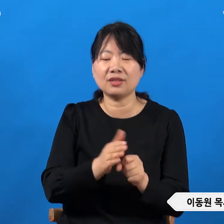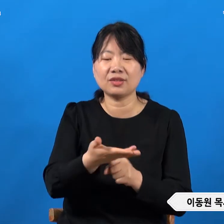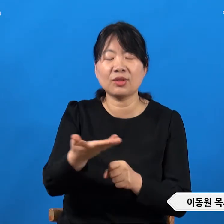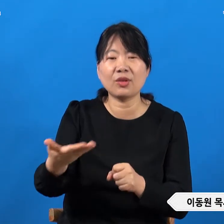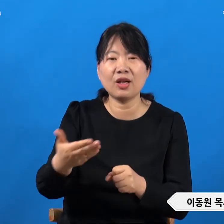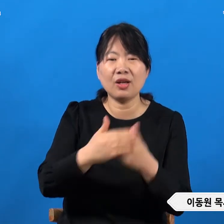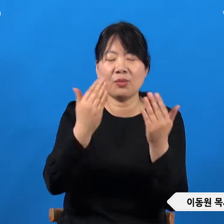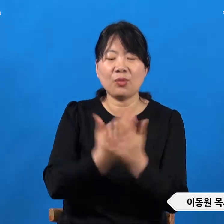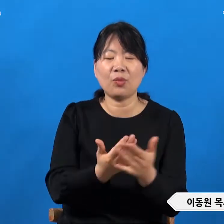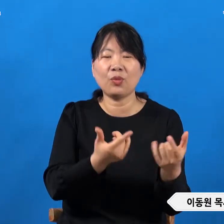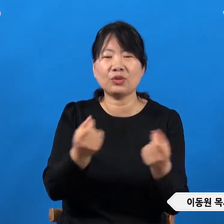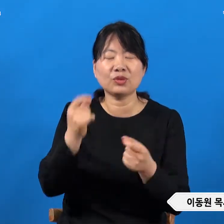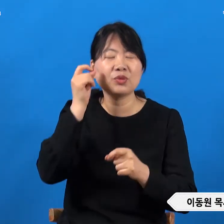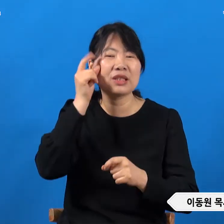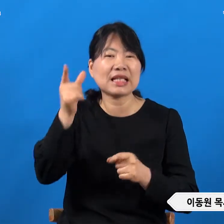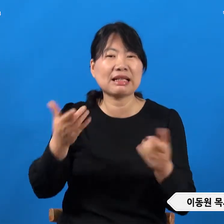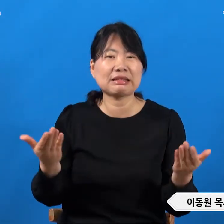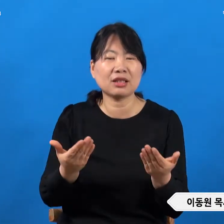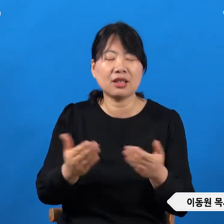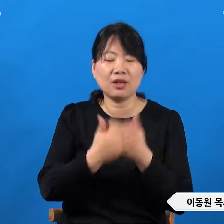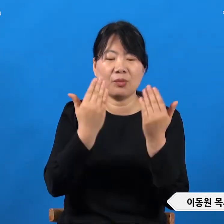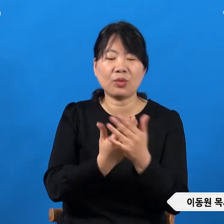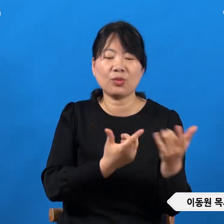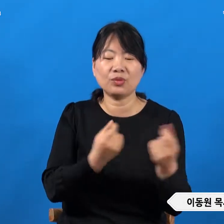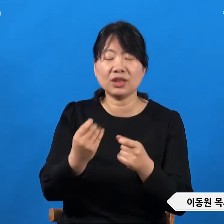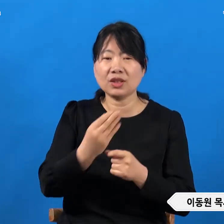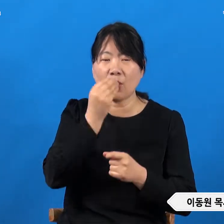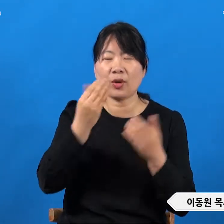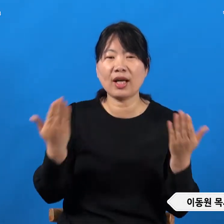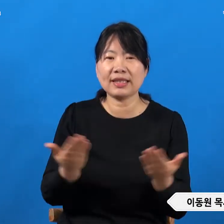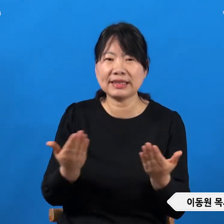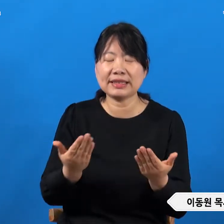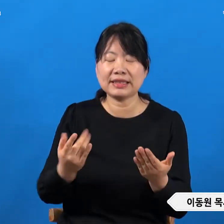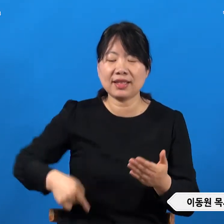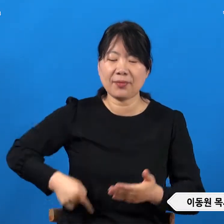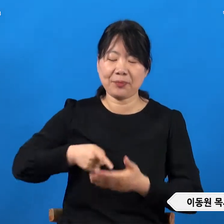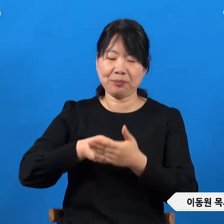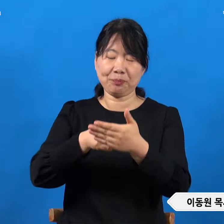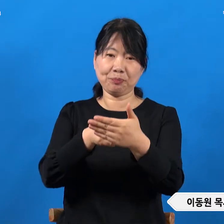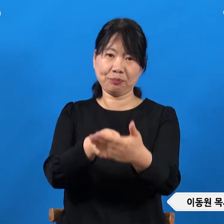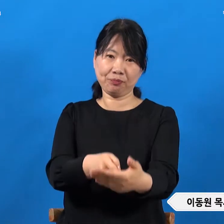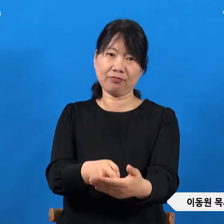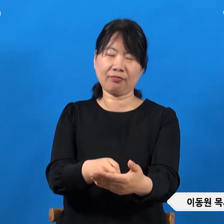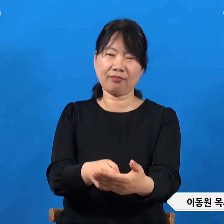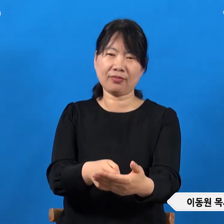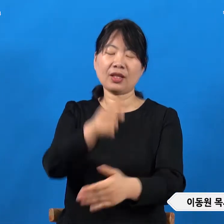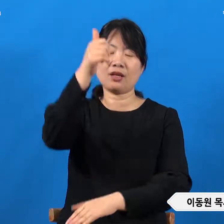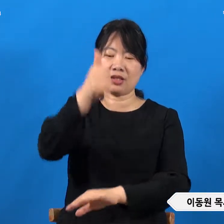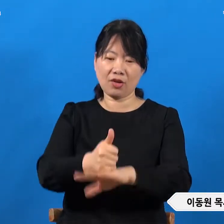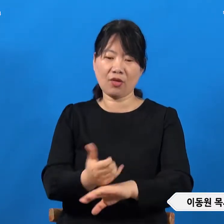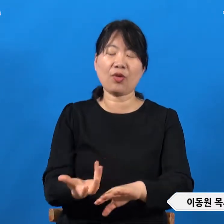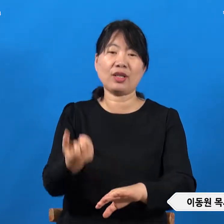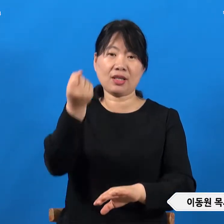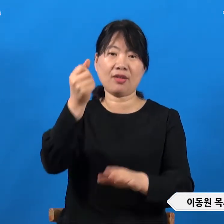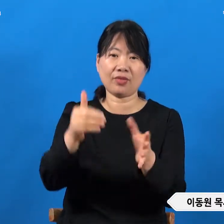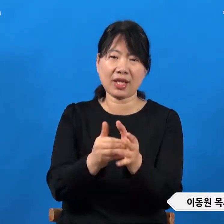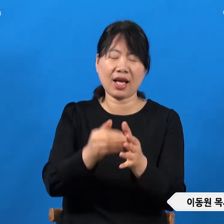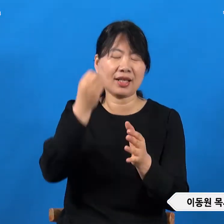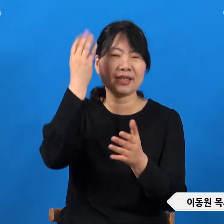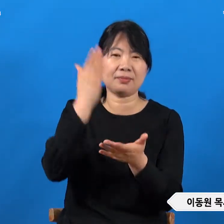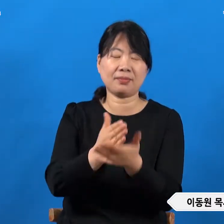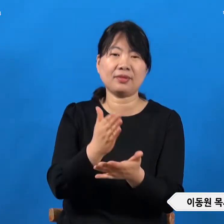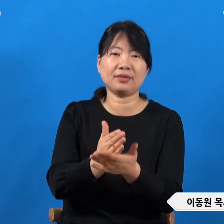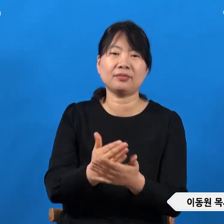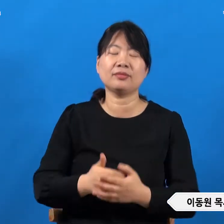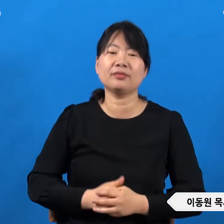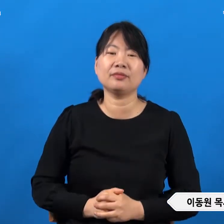여러분, 모든 위대한 일 그리고 모든 거룩한 일은 초지일관의 결과였다 하는 것을 잊지 마십시오.